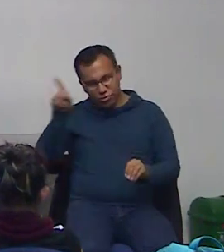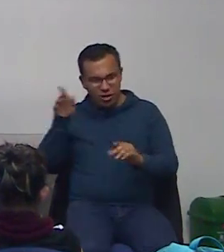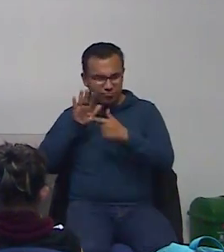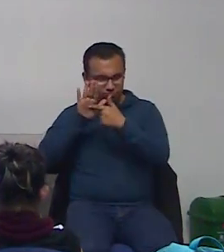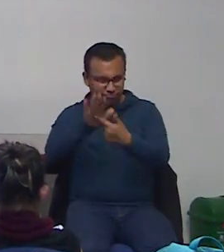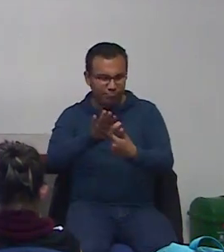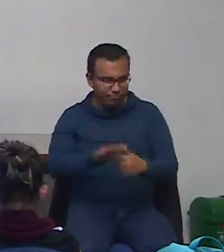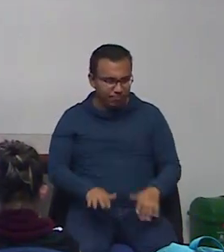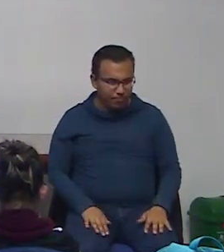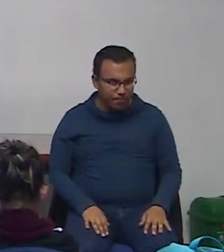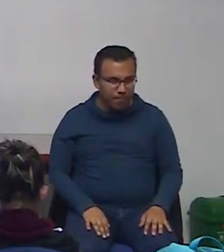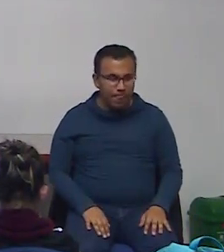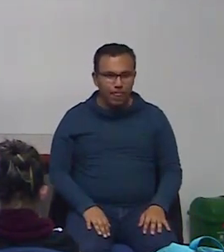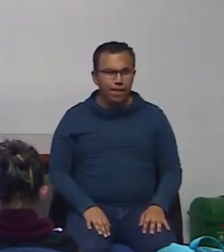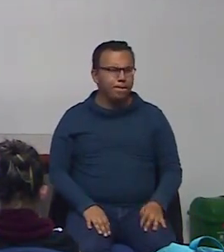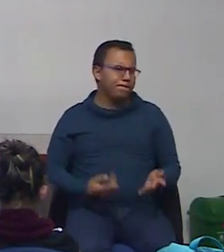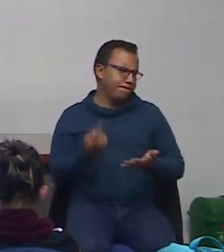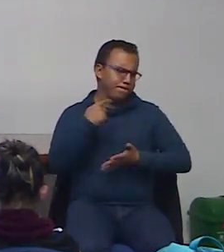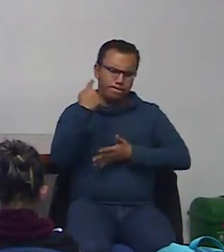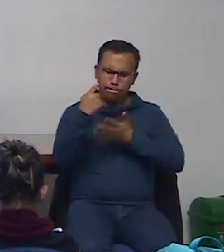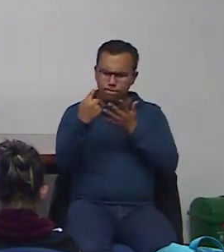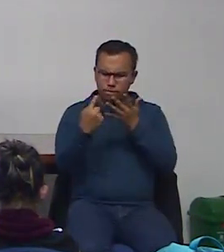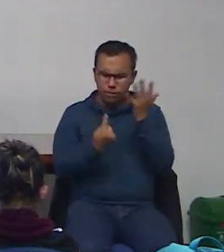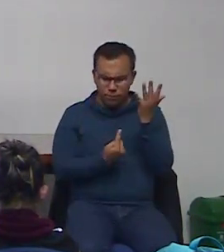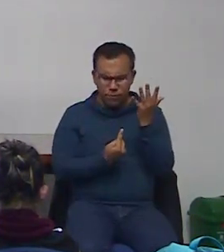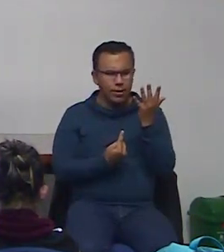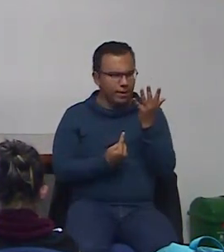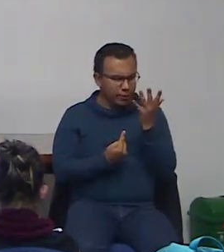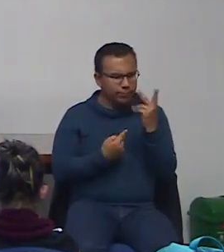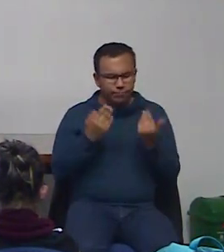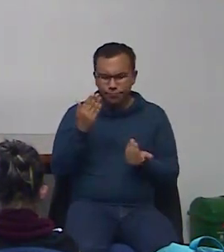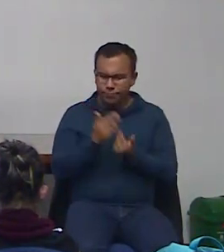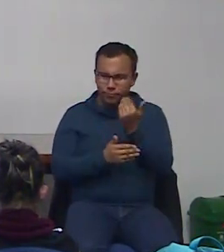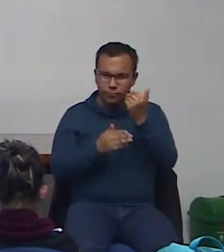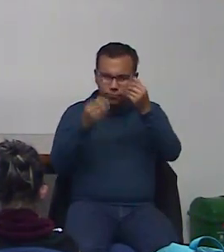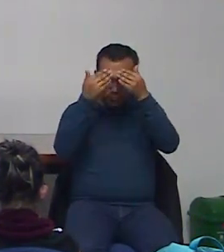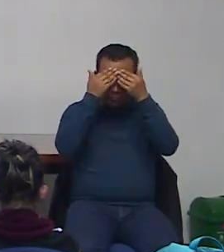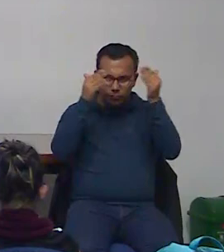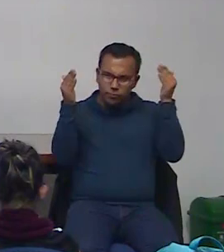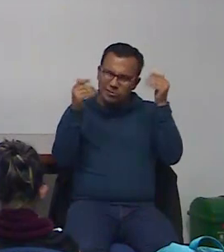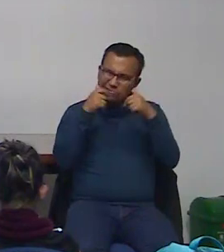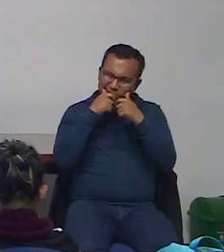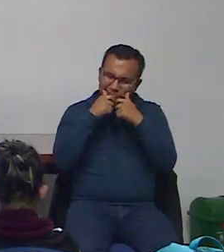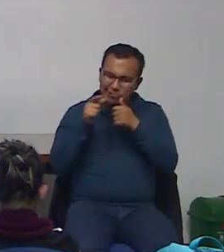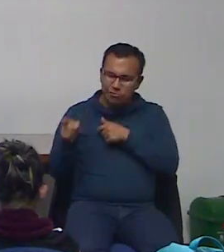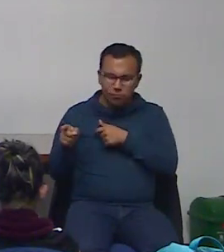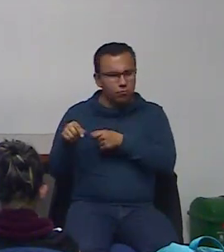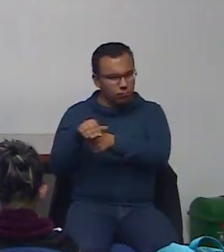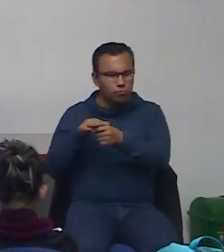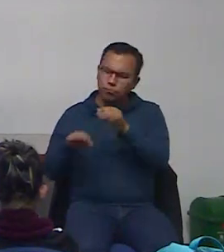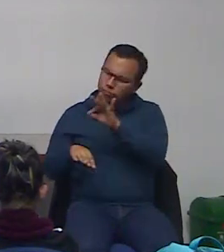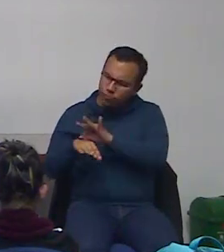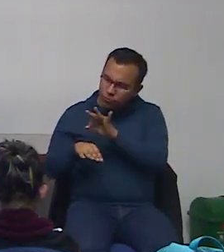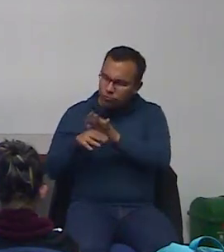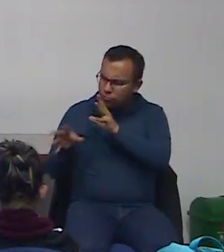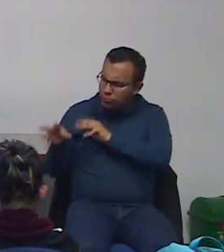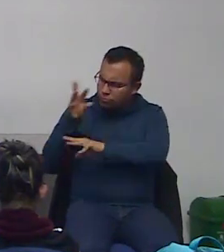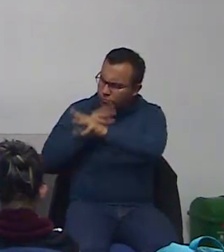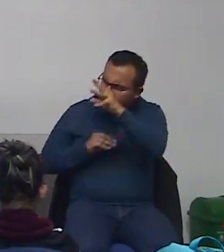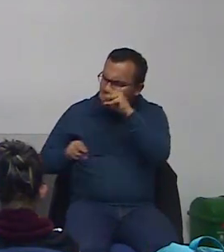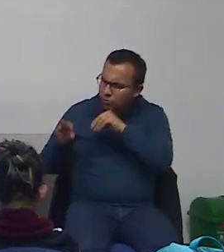ver entonces empiezan a surgir todas estas cosas y empiezo a crear en mi mente Oiga quiero hacer algo con lo que estoy